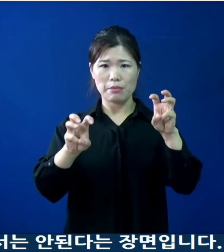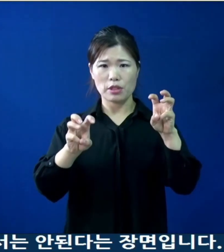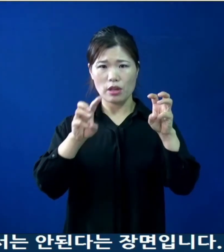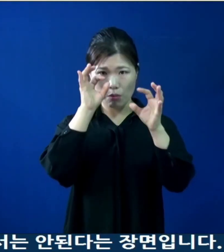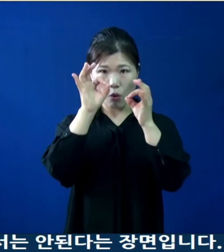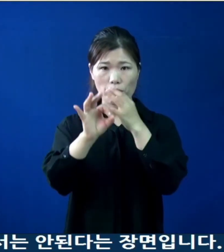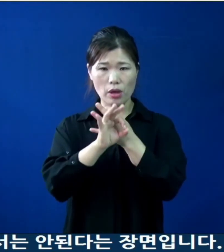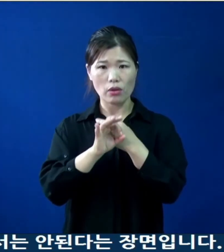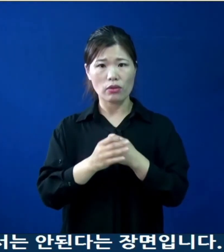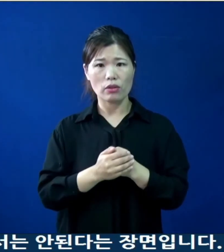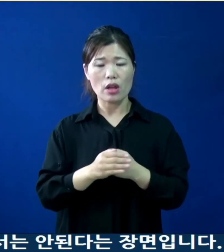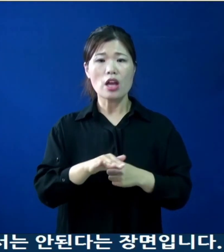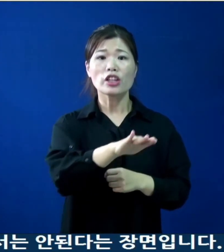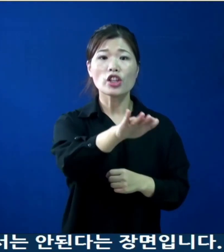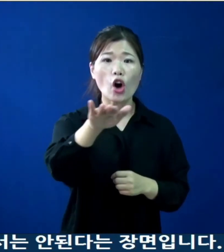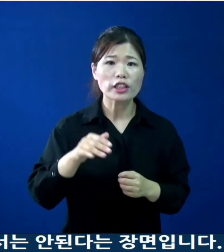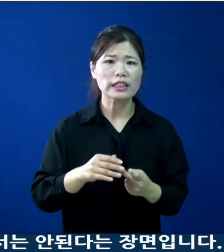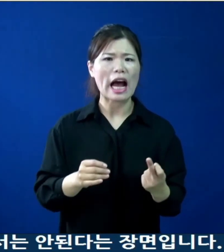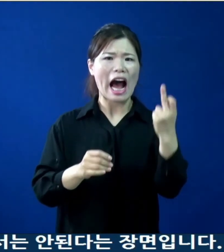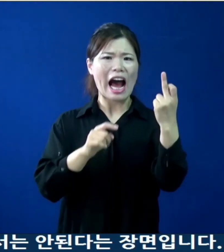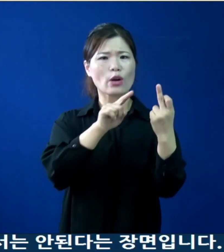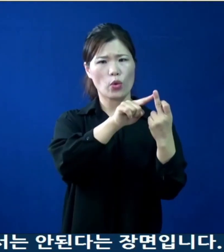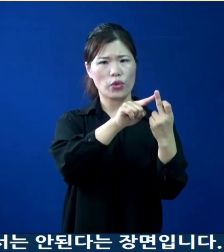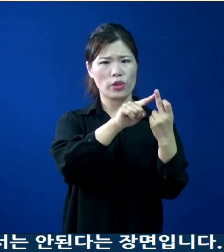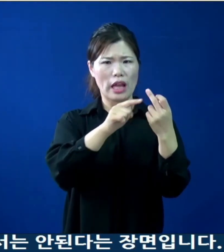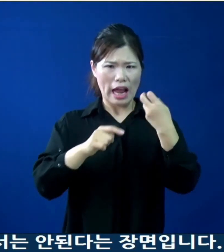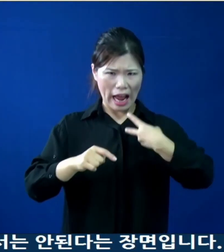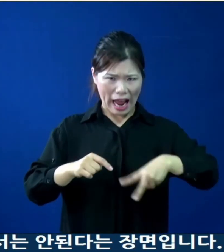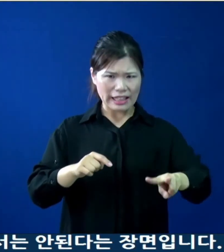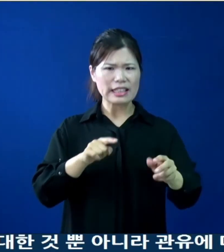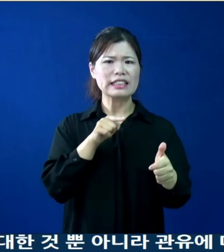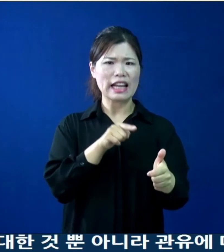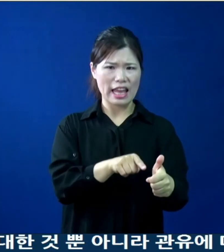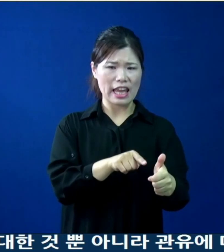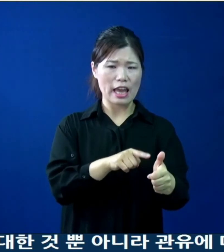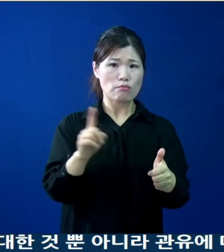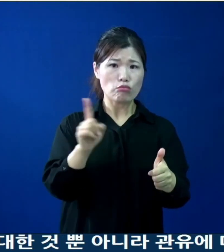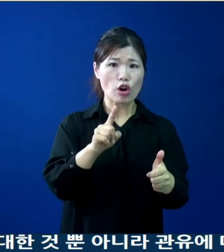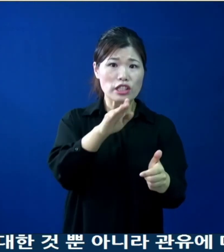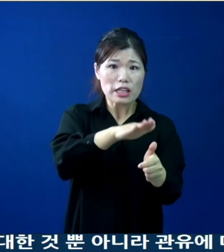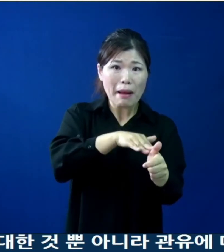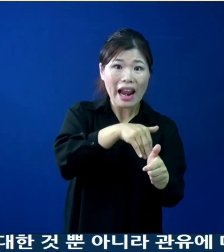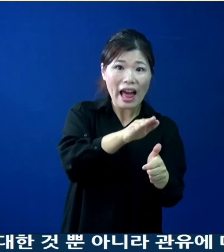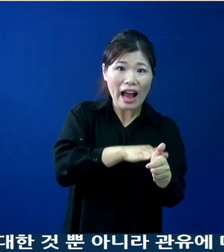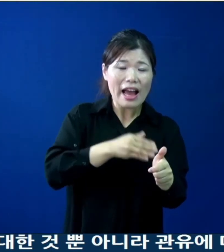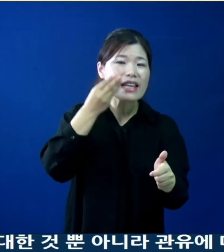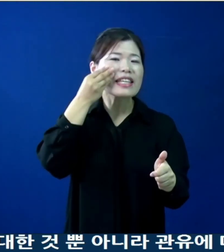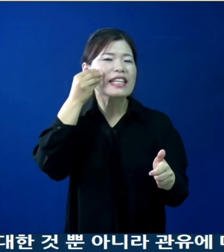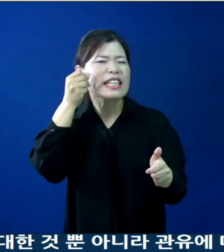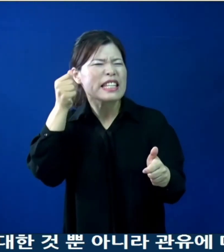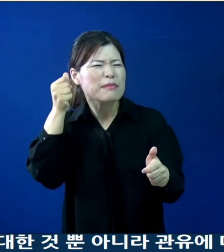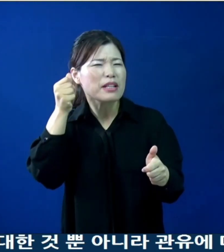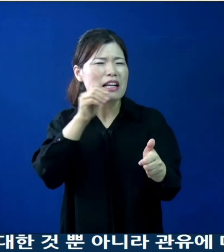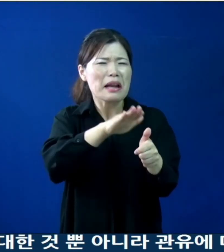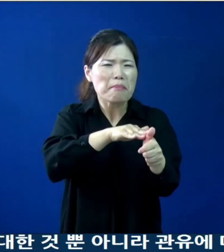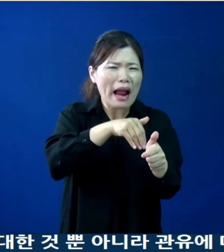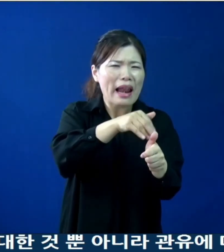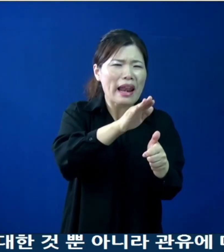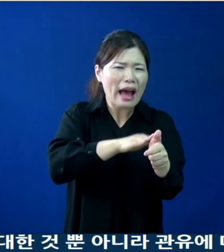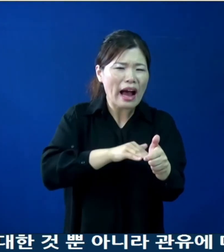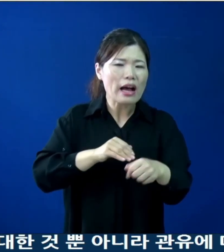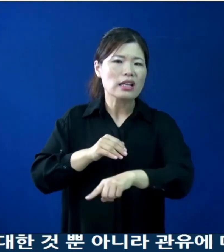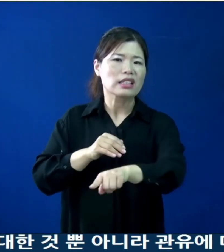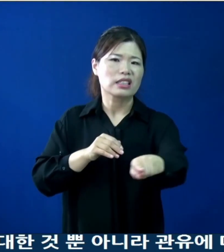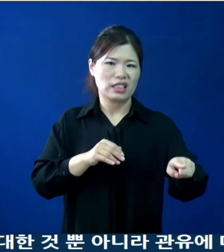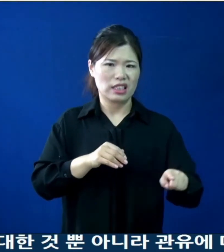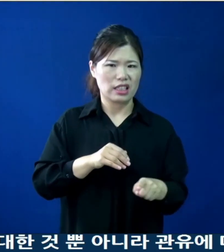주세요. 너는 아론과 그의 아들들에게 무엇을 발라? 기름을 발라 그들을 거룩하게